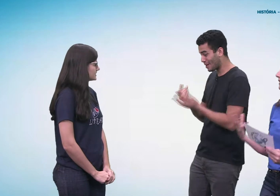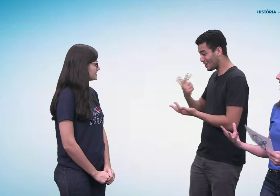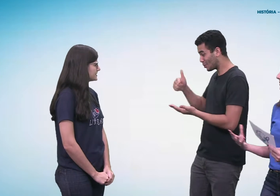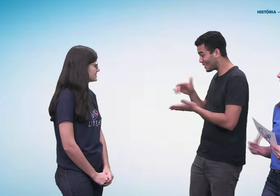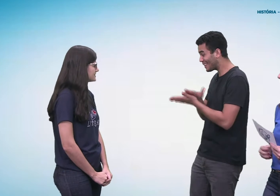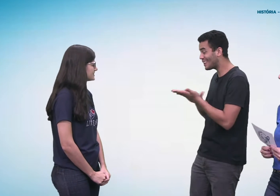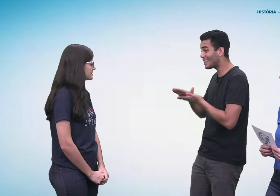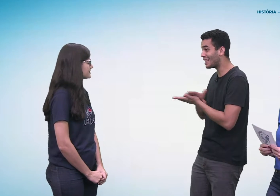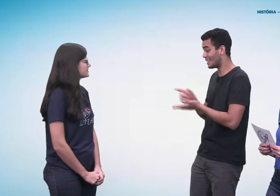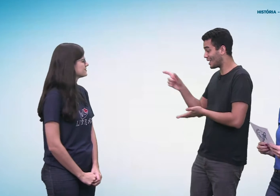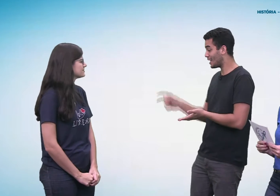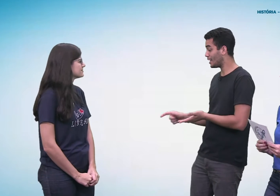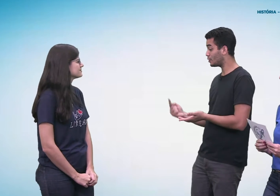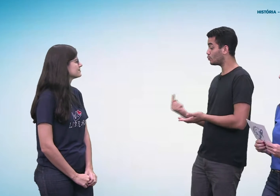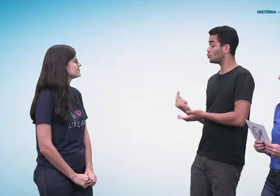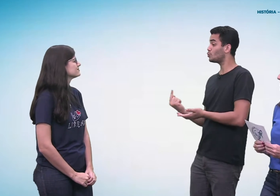vivência para eles?